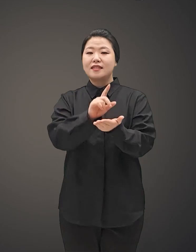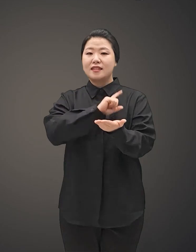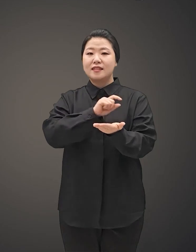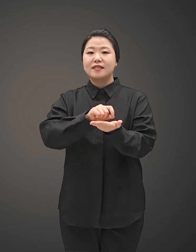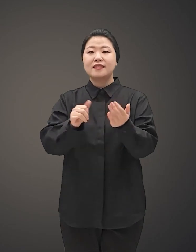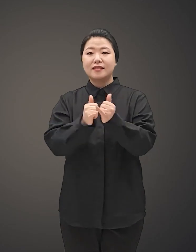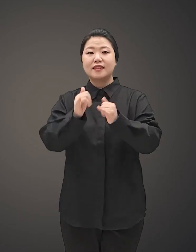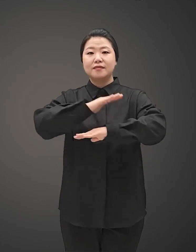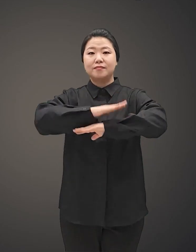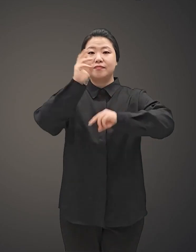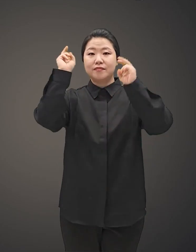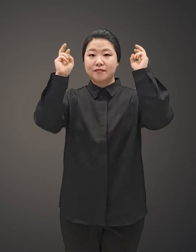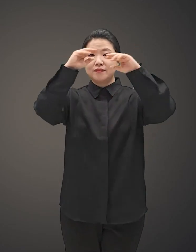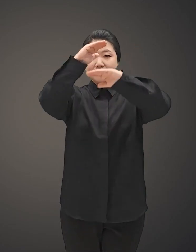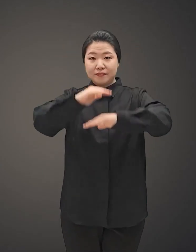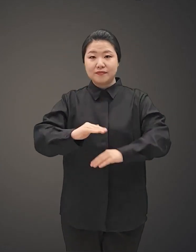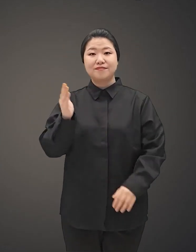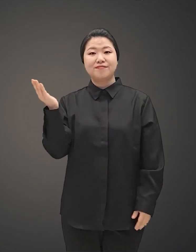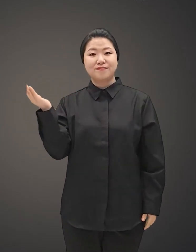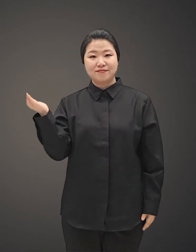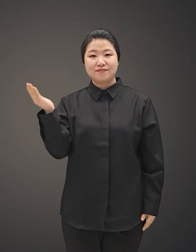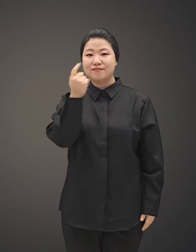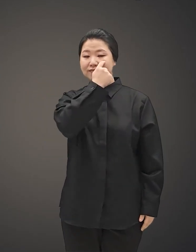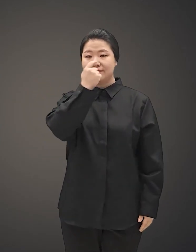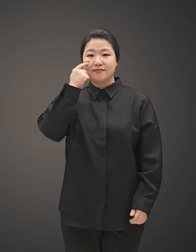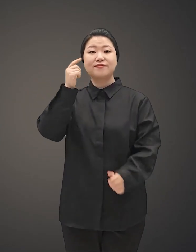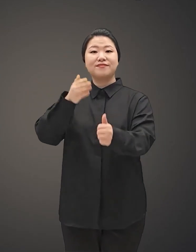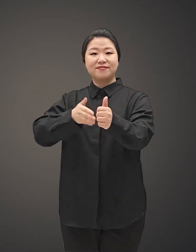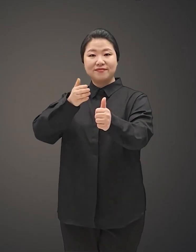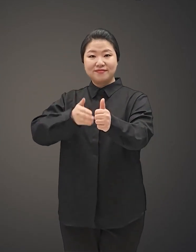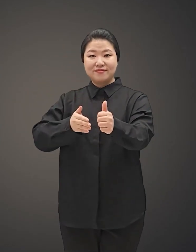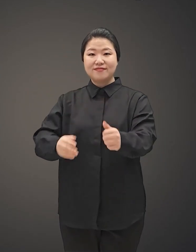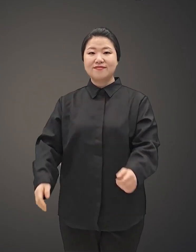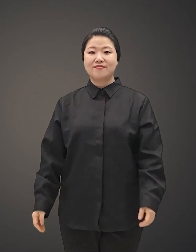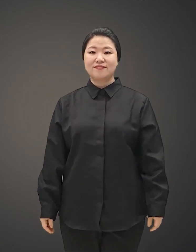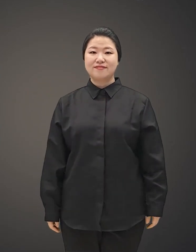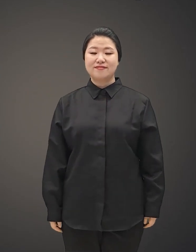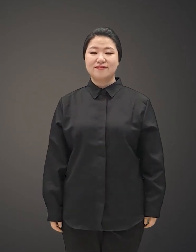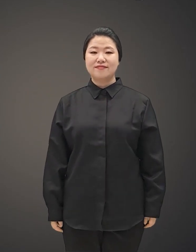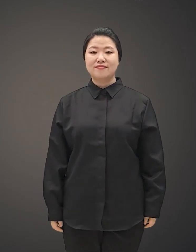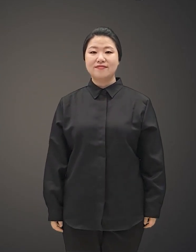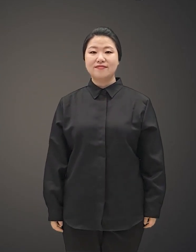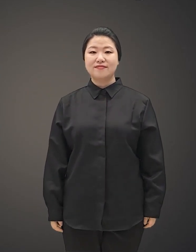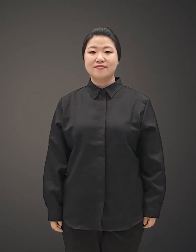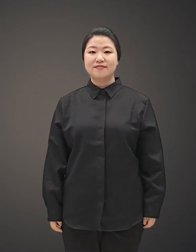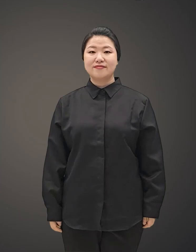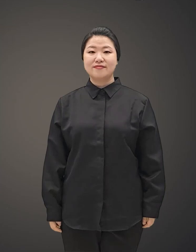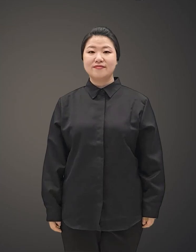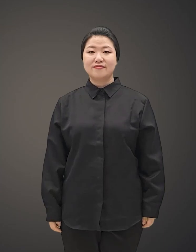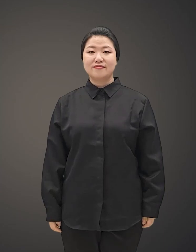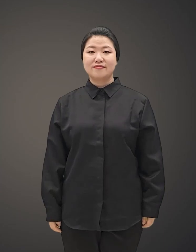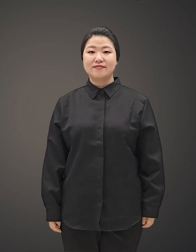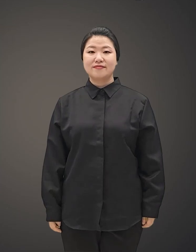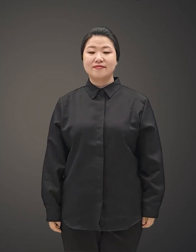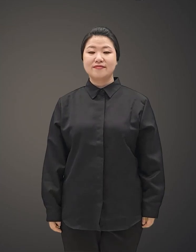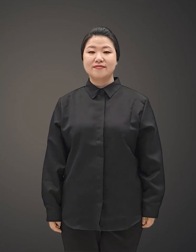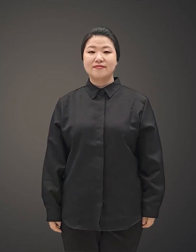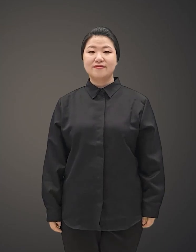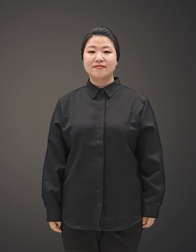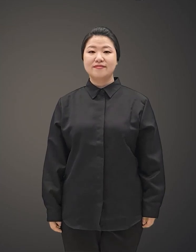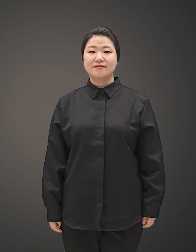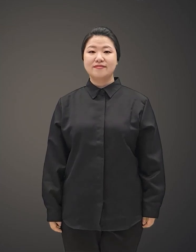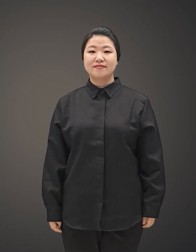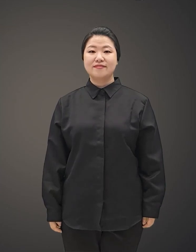도서명 태어나는 법. 저자 사이다. 그림 사이다.